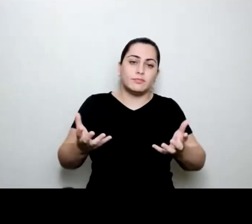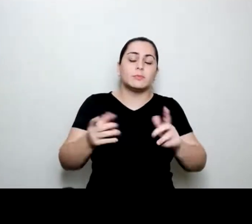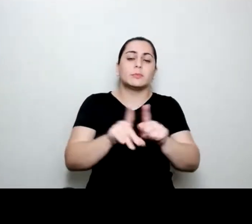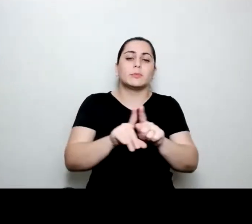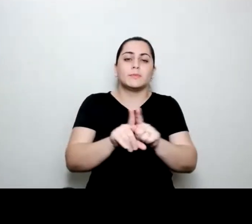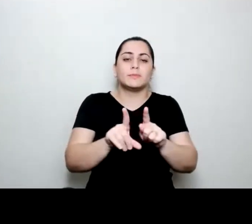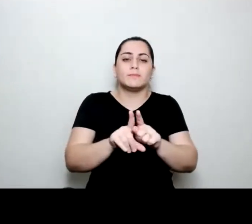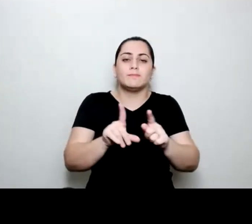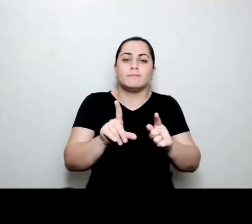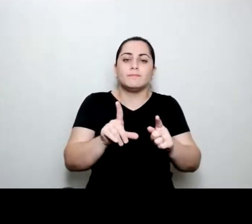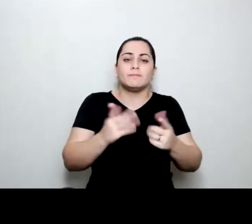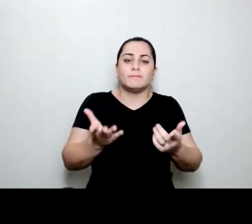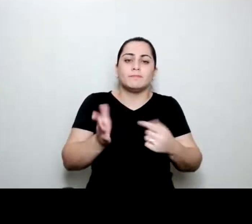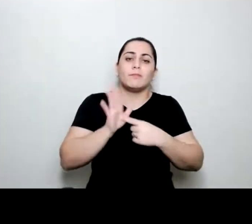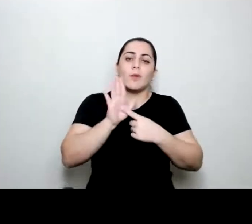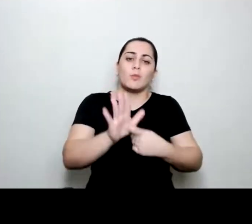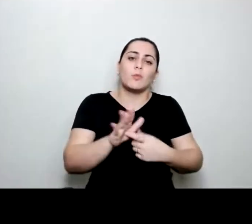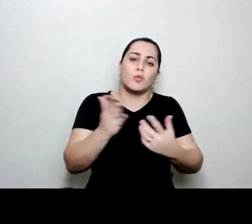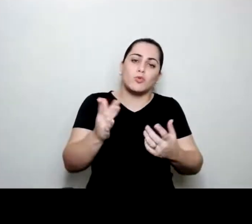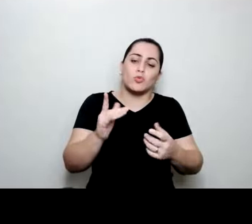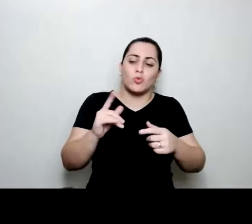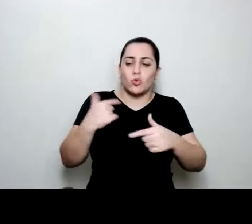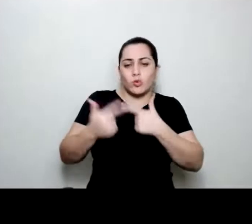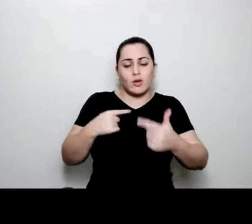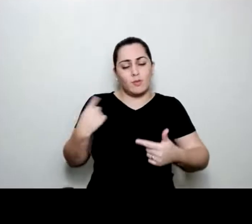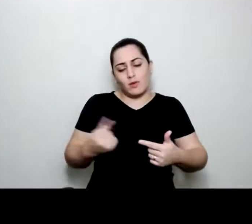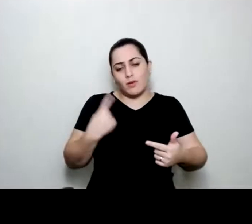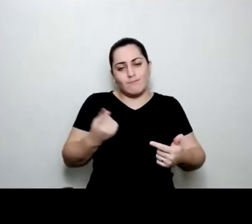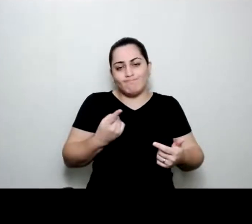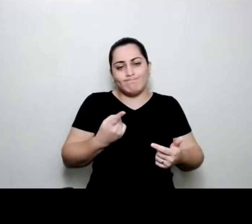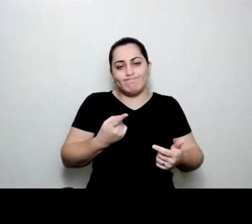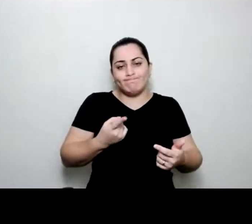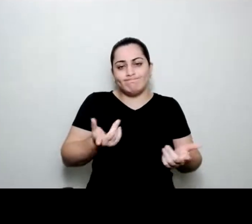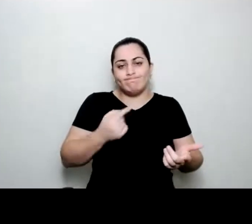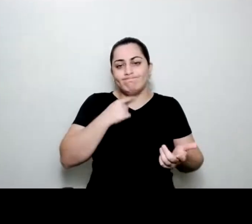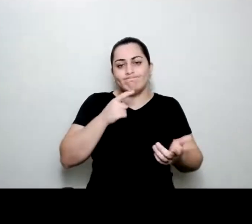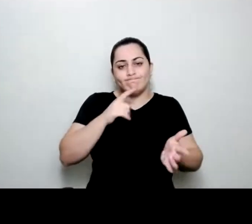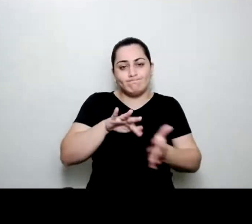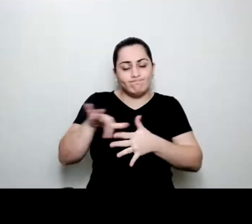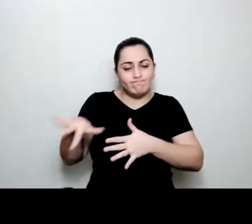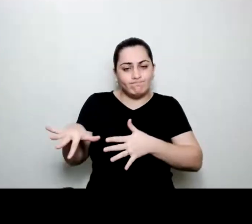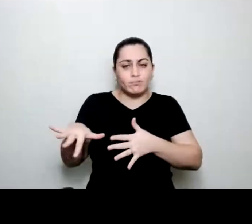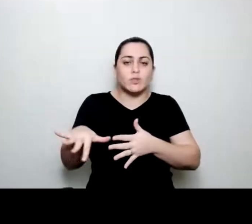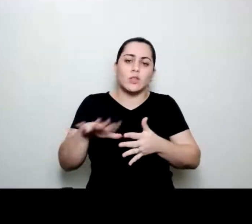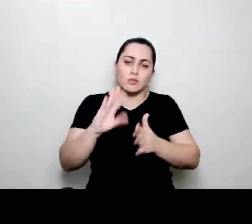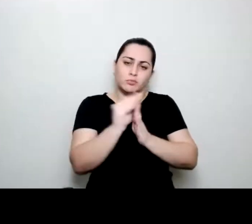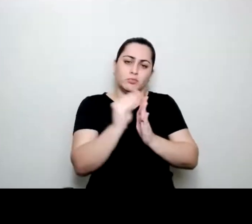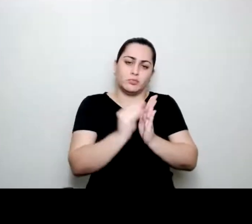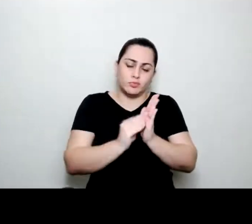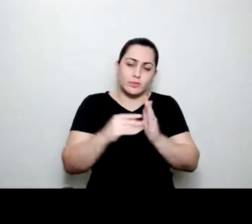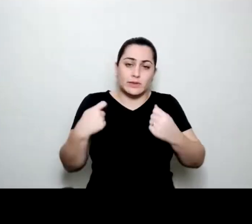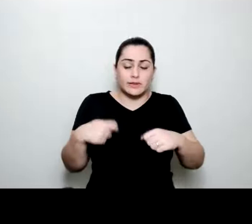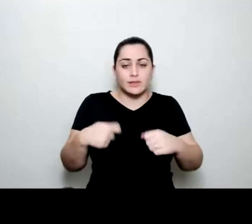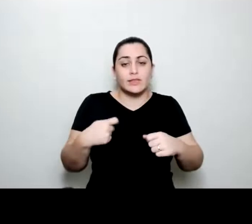acabam por determinar bastante o nosso trabalho. Isso é inevitável na documentação. E é bem diferente